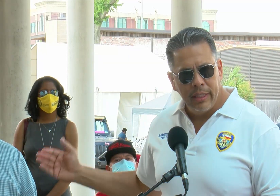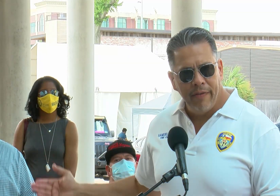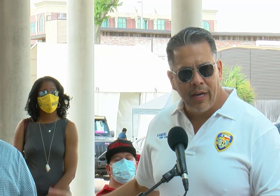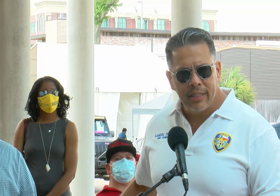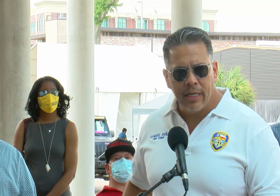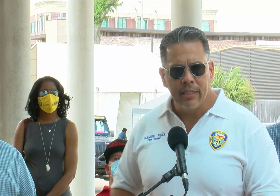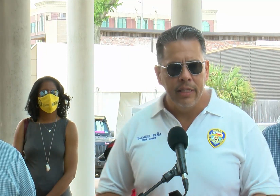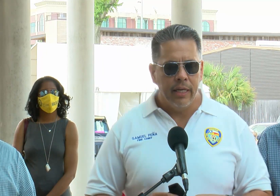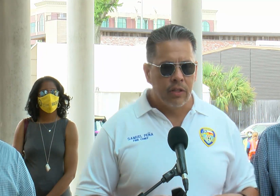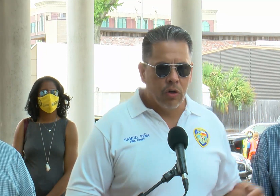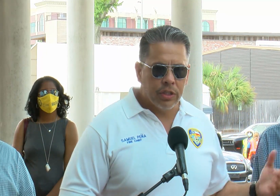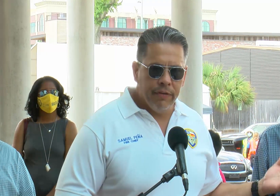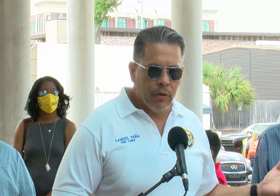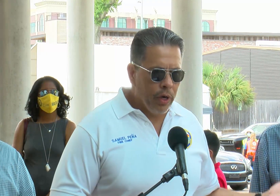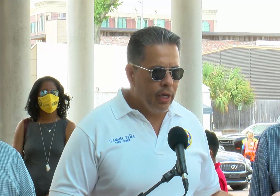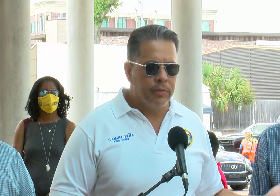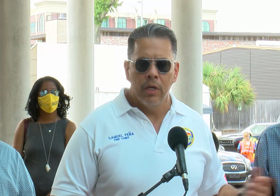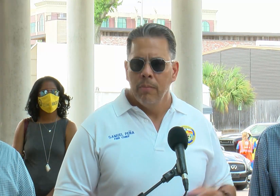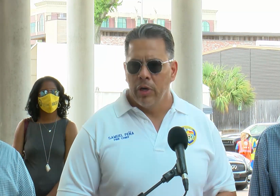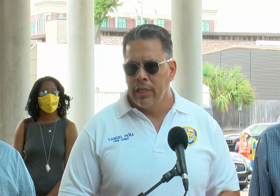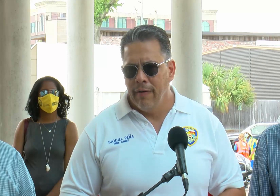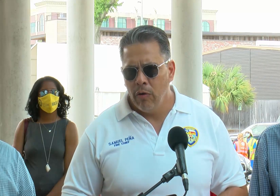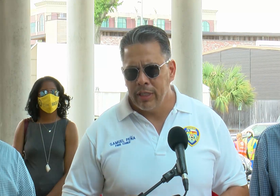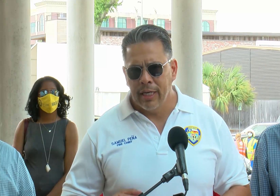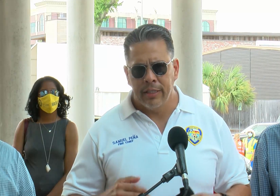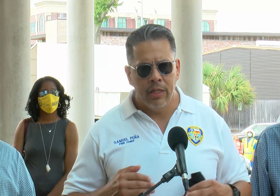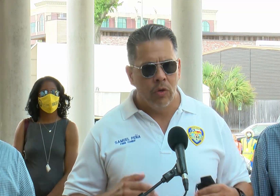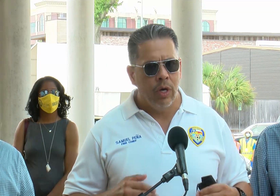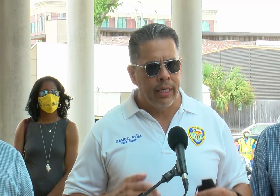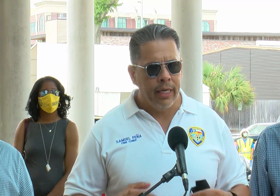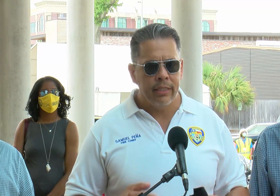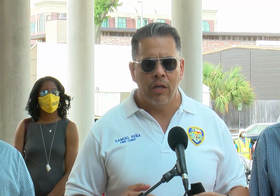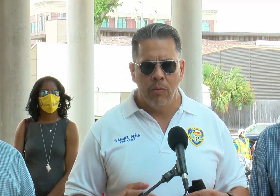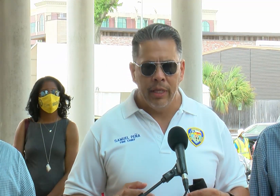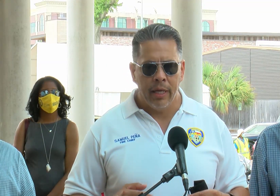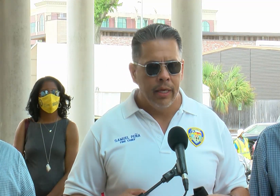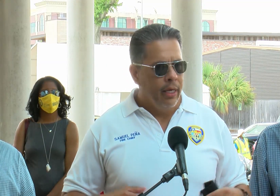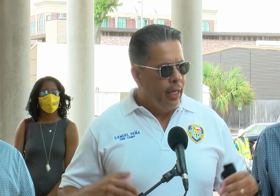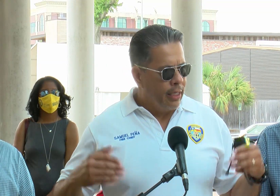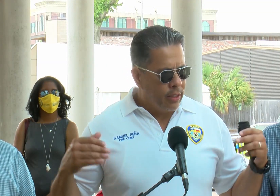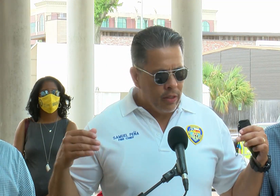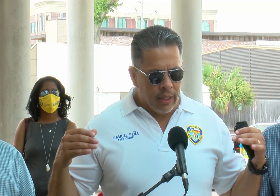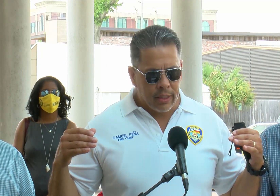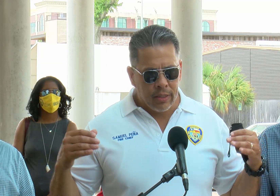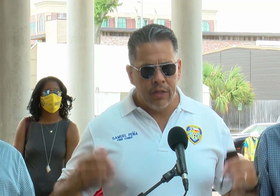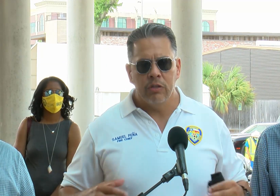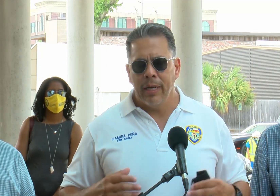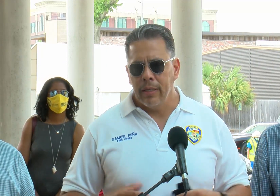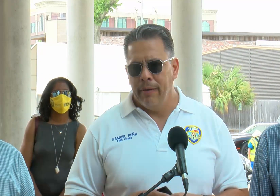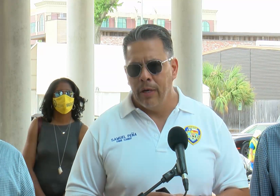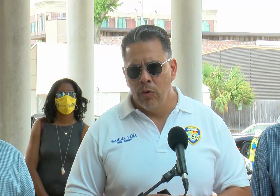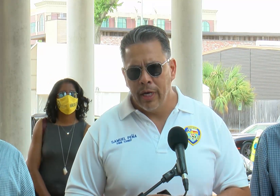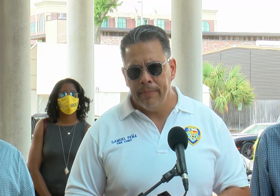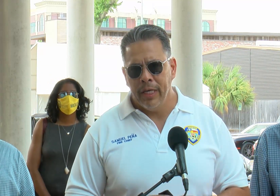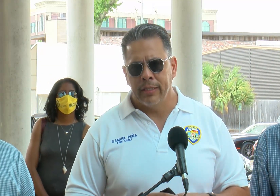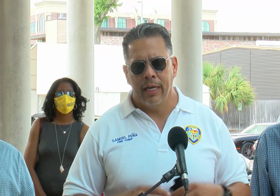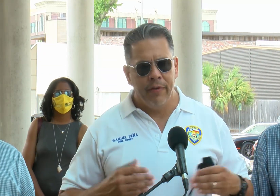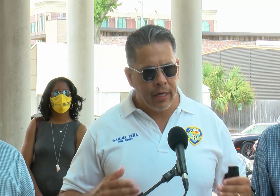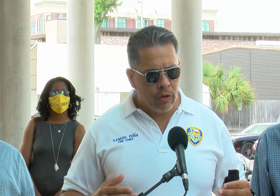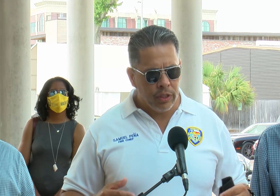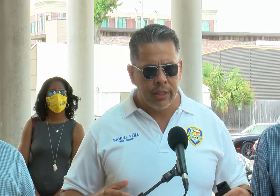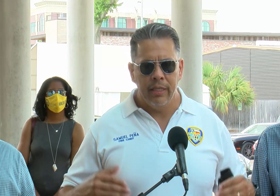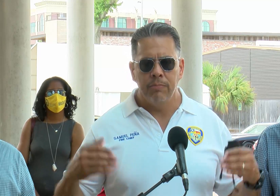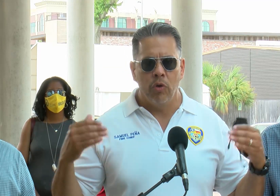director Dave Casares, al director Stephen Williams, por el trabajo que están haciendo aquí en esta comunidad. Los centros de vacuna